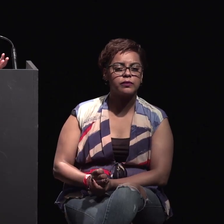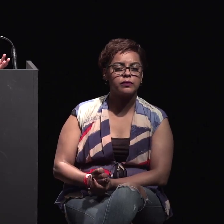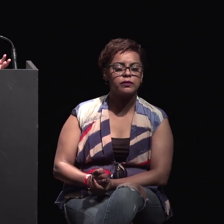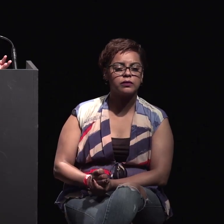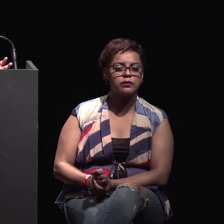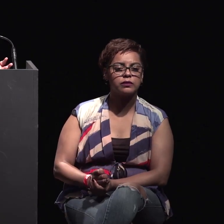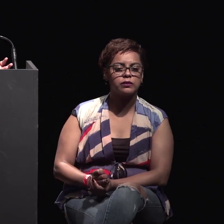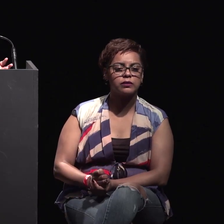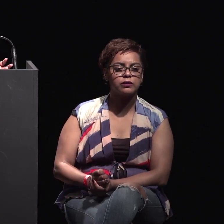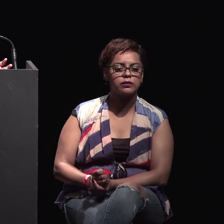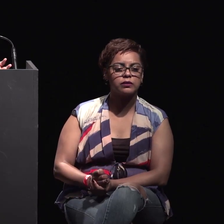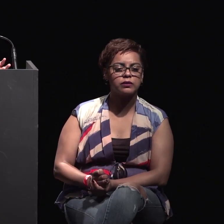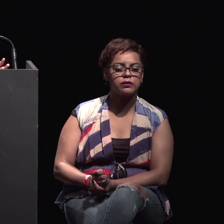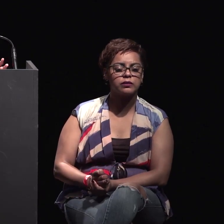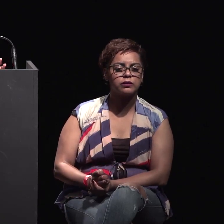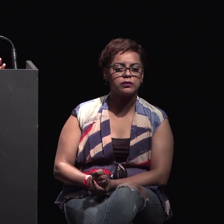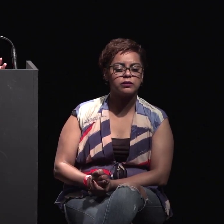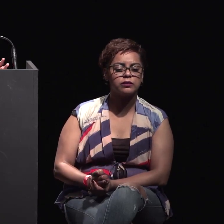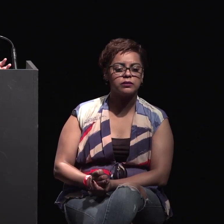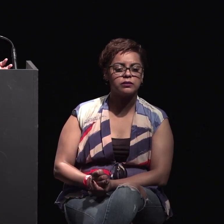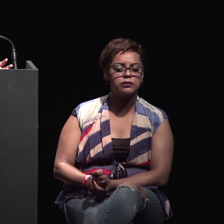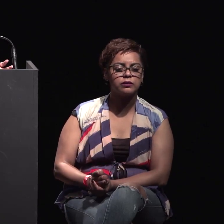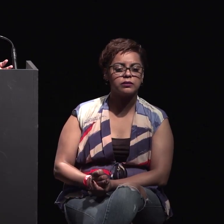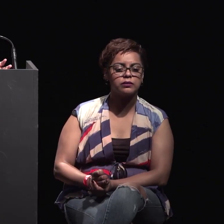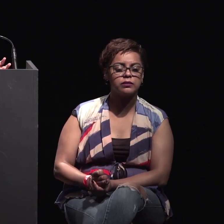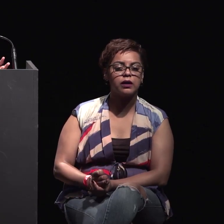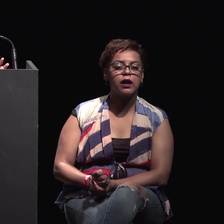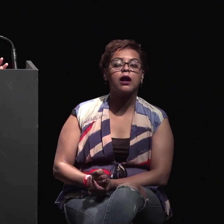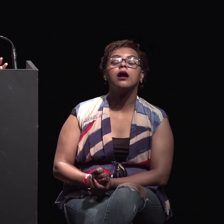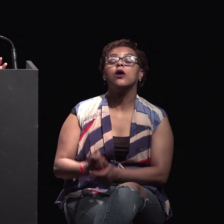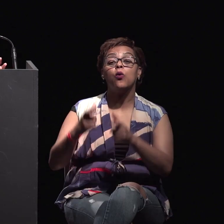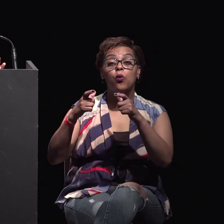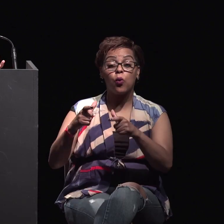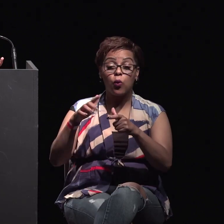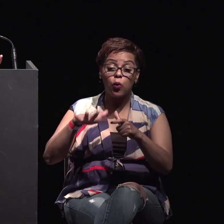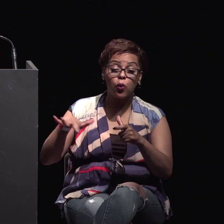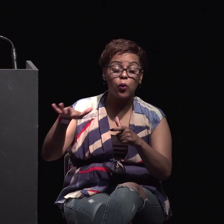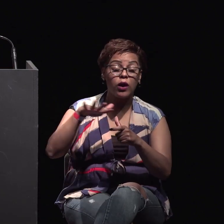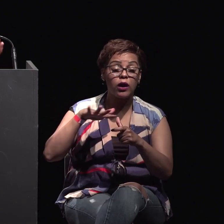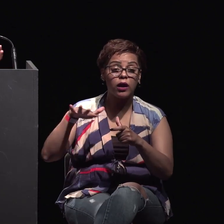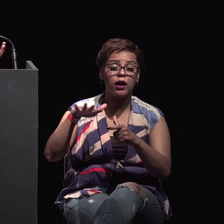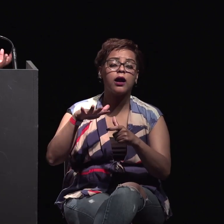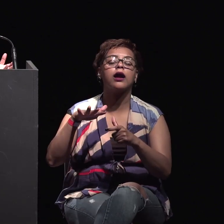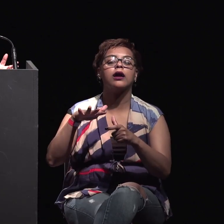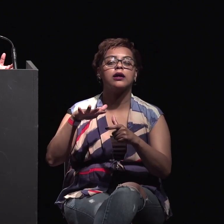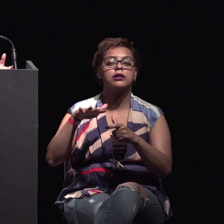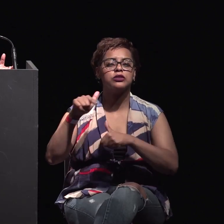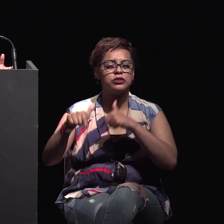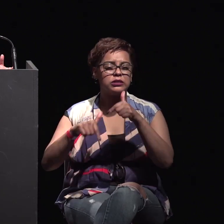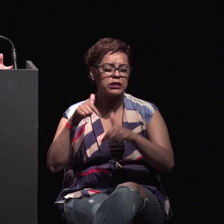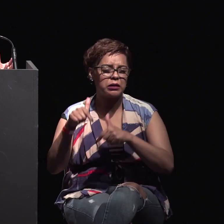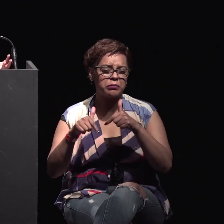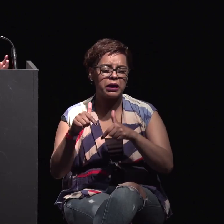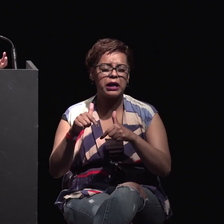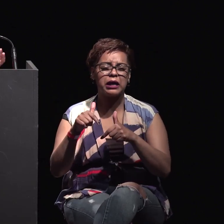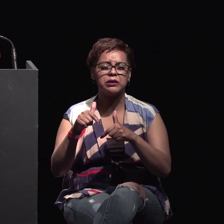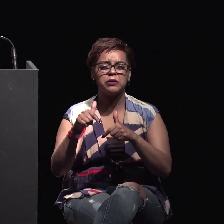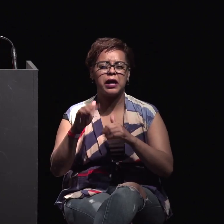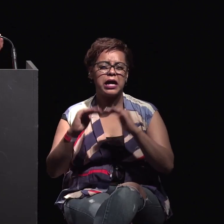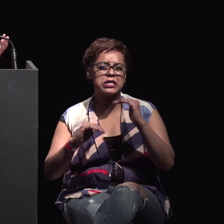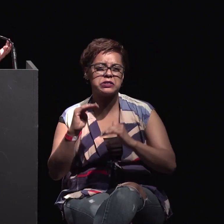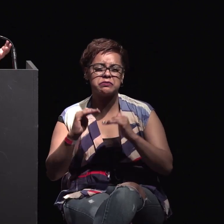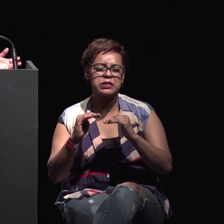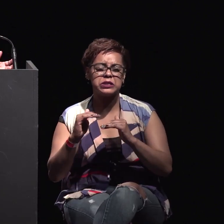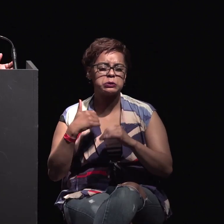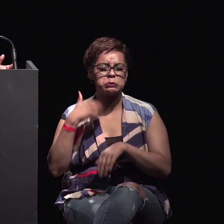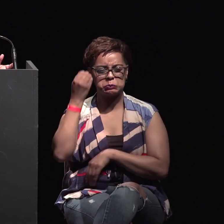estabelecendo o seu locus de atuação, talvez sem tanta preocupação com